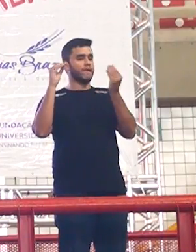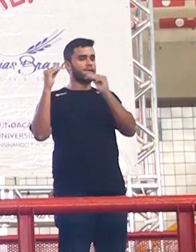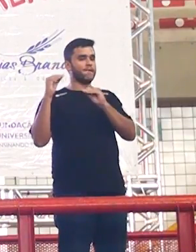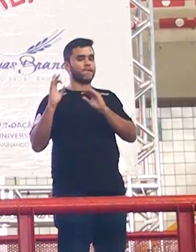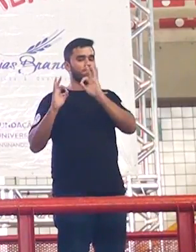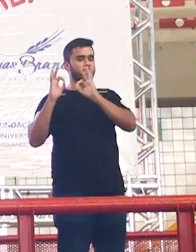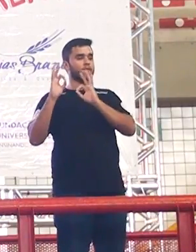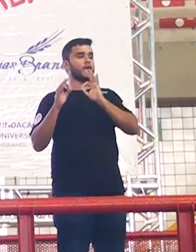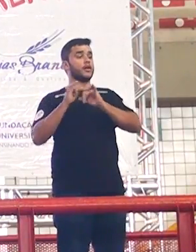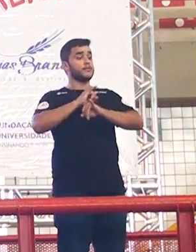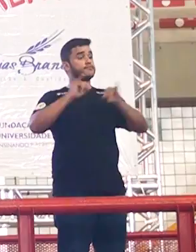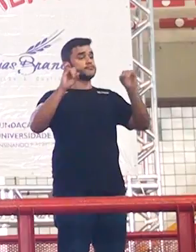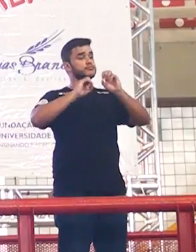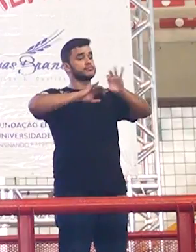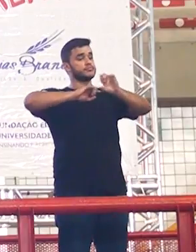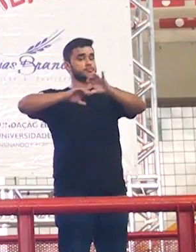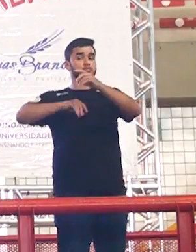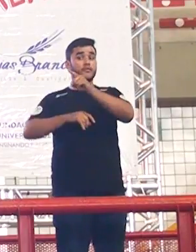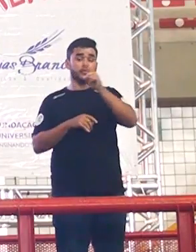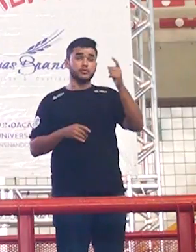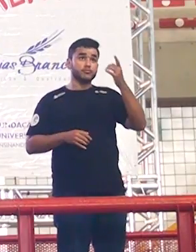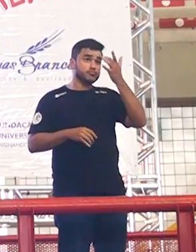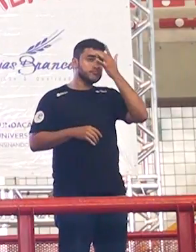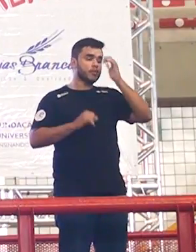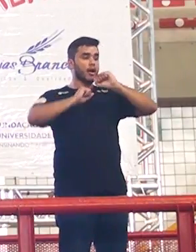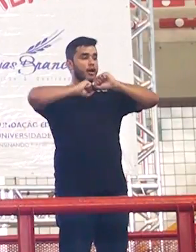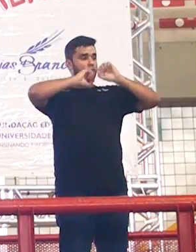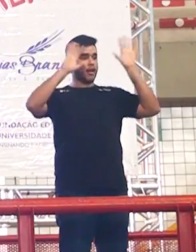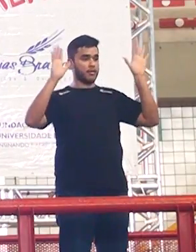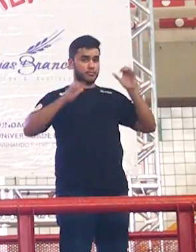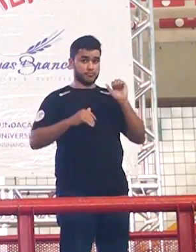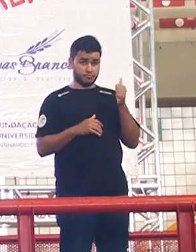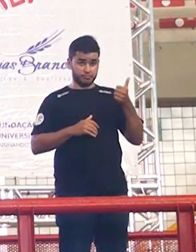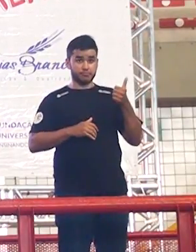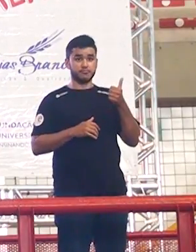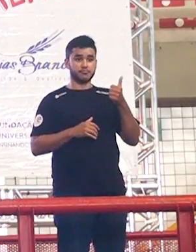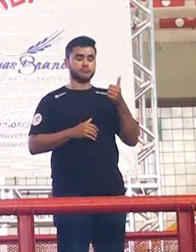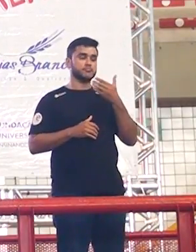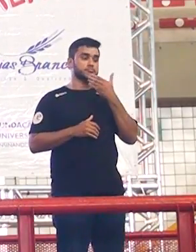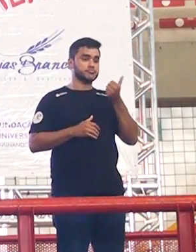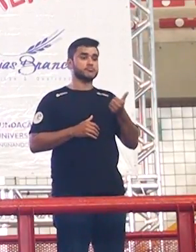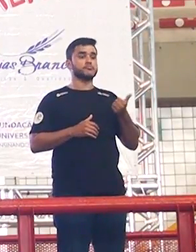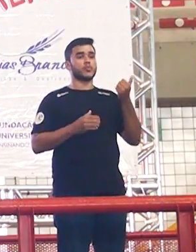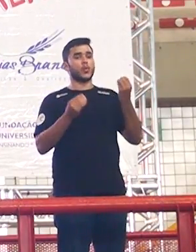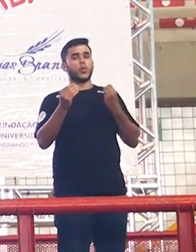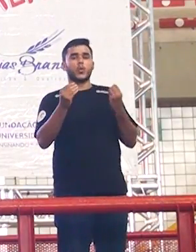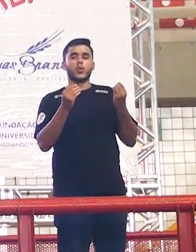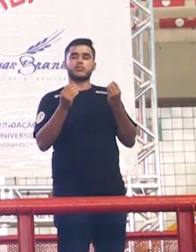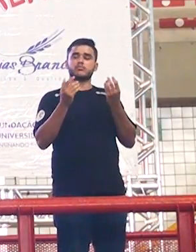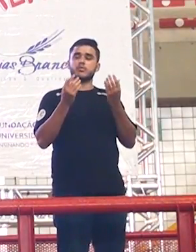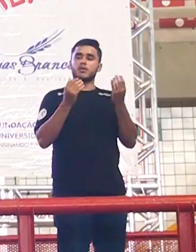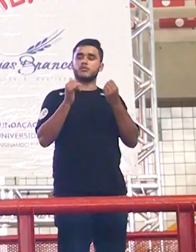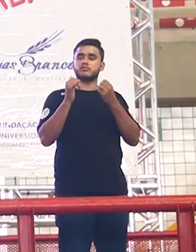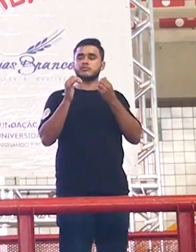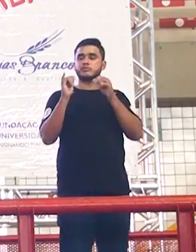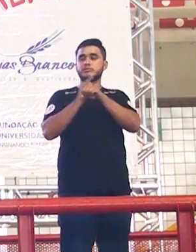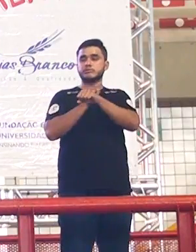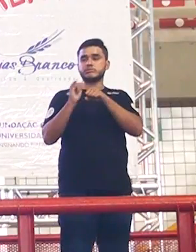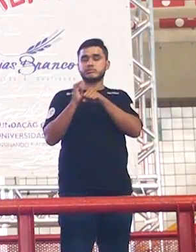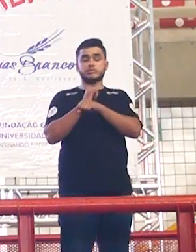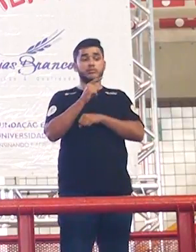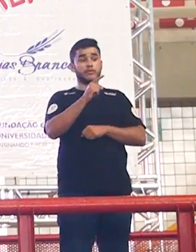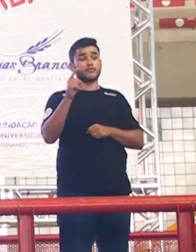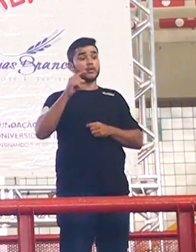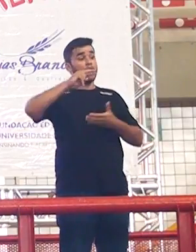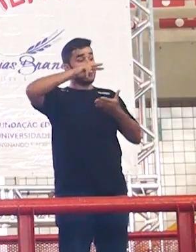aí, talvez, um acabamento final, melhorou um pouquinho o lado técnico da coisa. Aí vocês deem uma lida